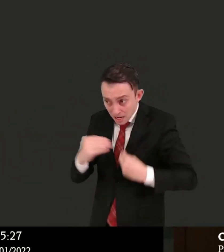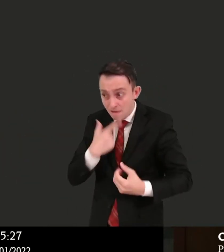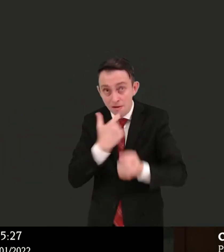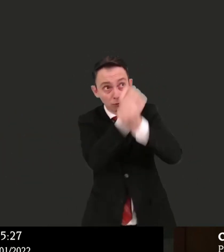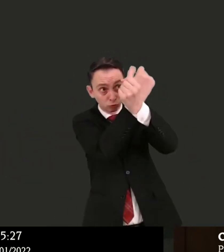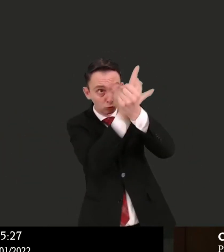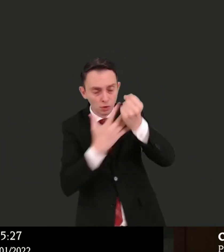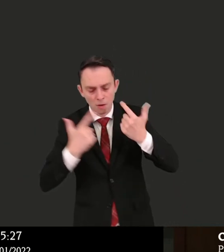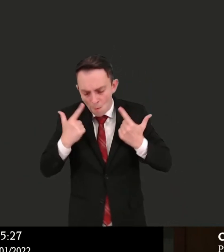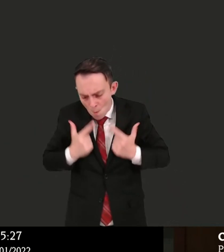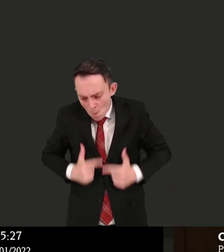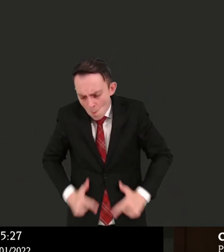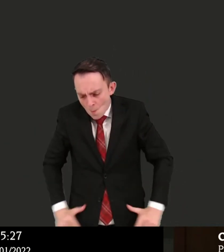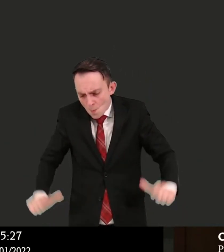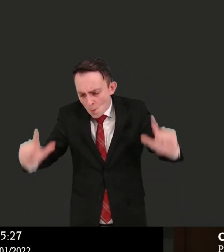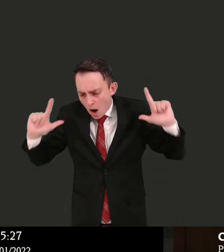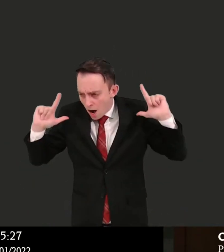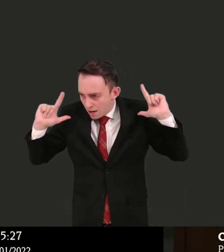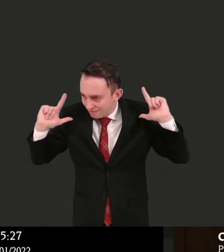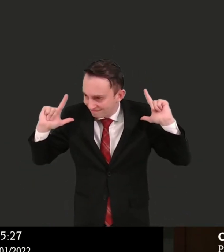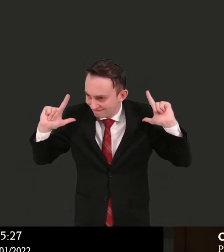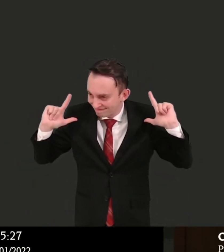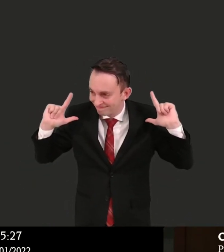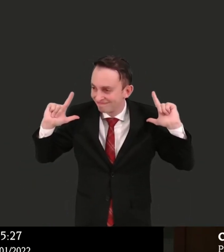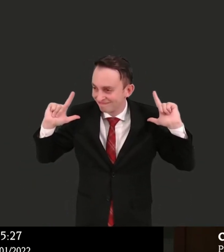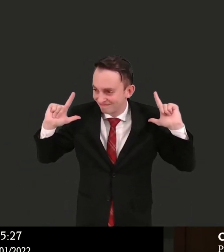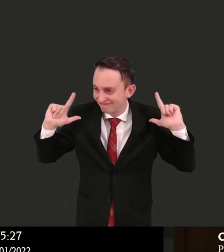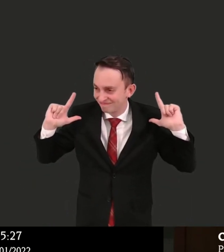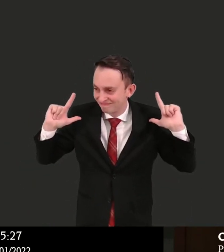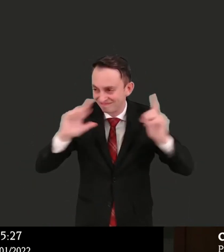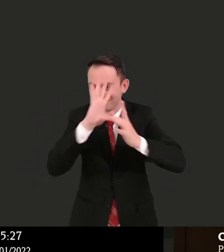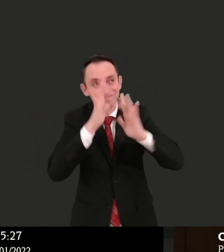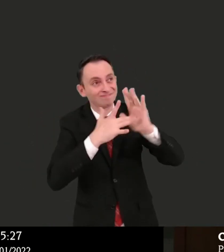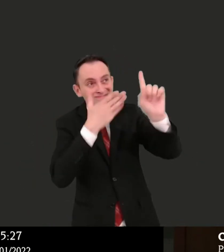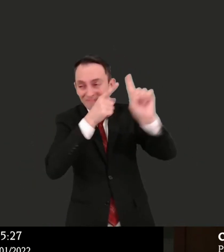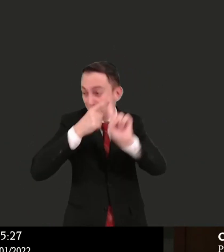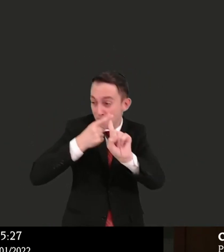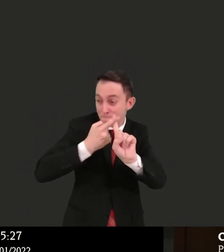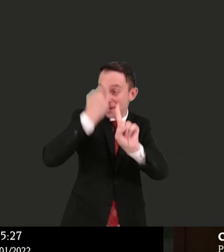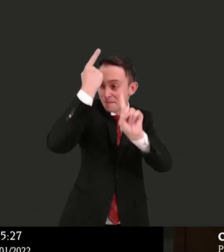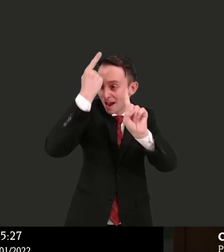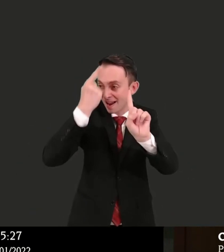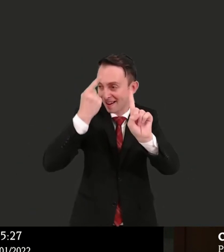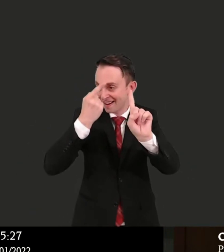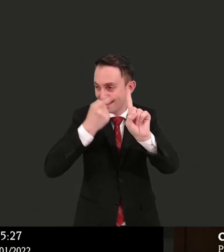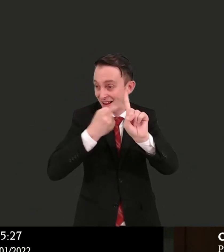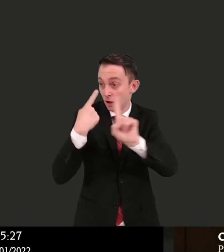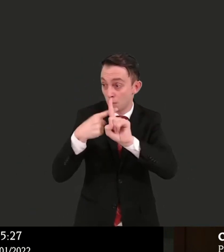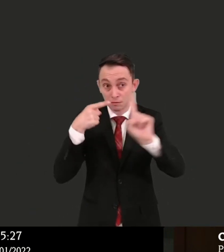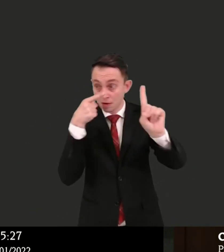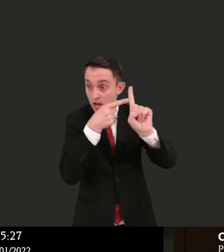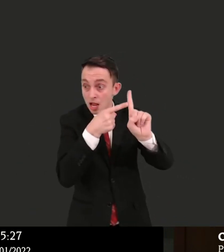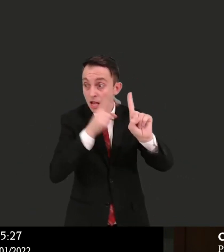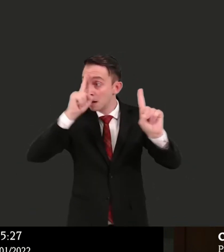é imagem do Deus invisível, o primogênito de toda a criação. Porque nele foram criadas todas